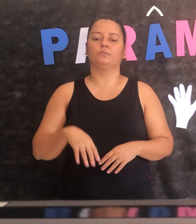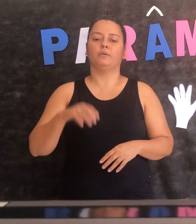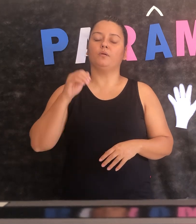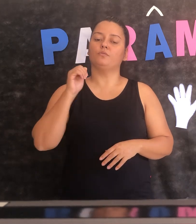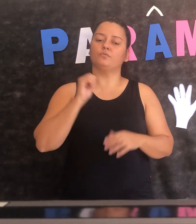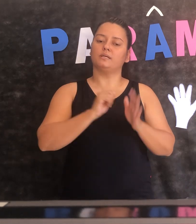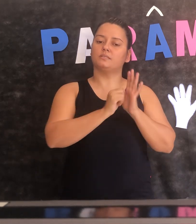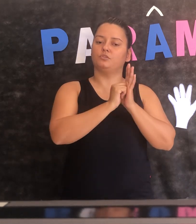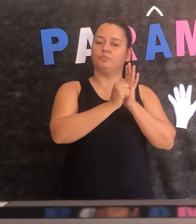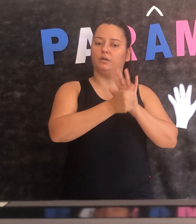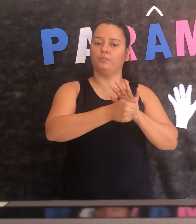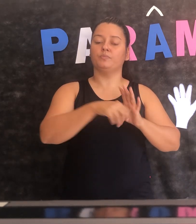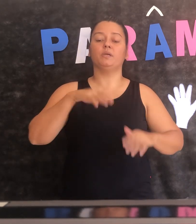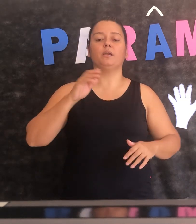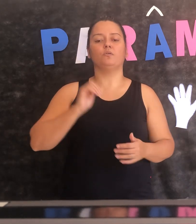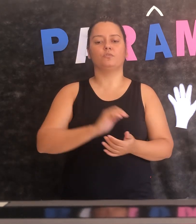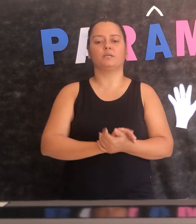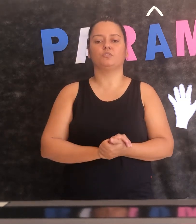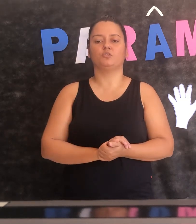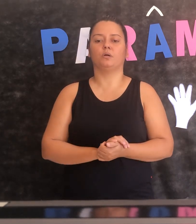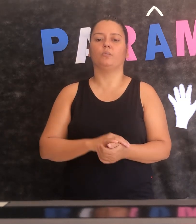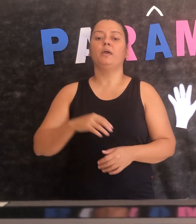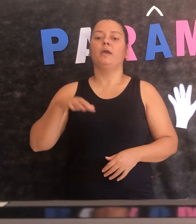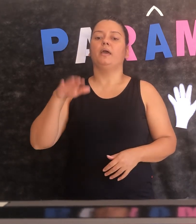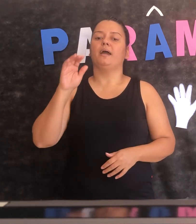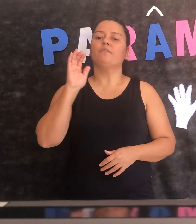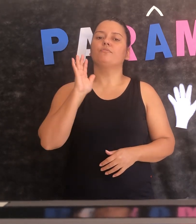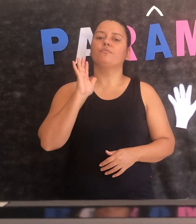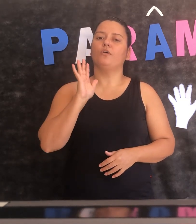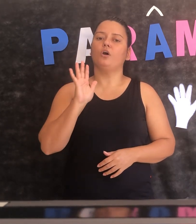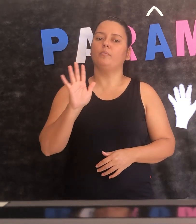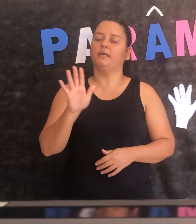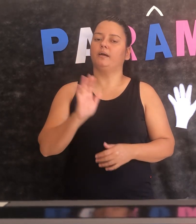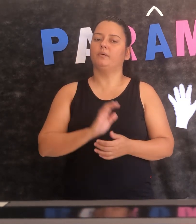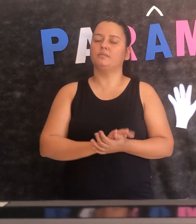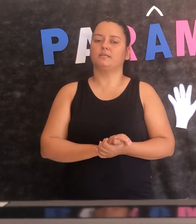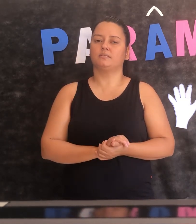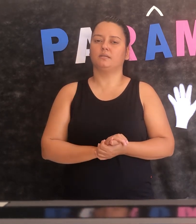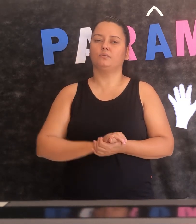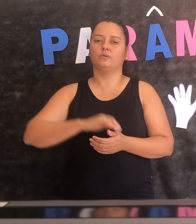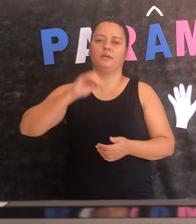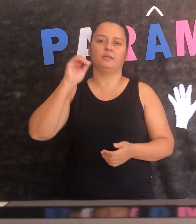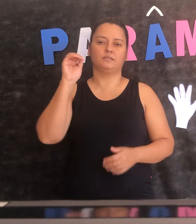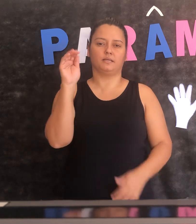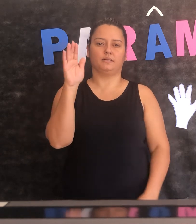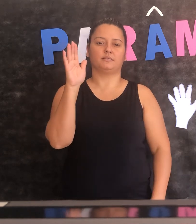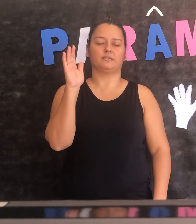é a configuração de mão. O que é a configuração de mão? É a forma que a mão está sendo realizada, está